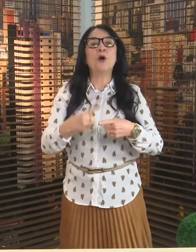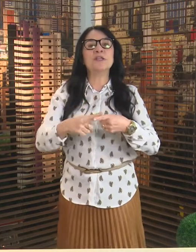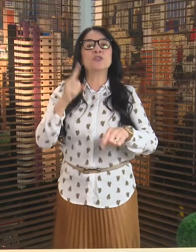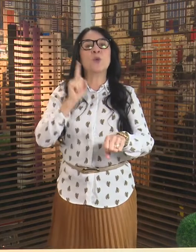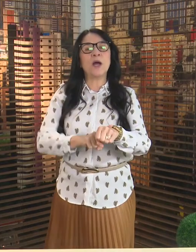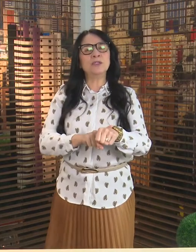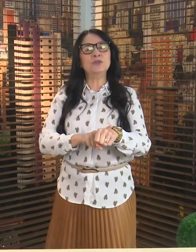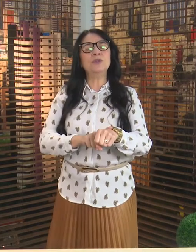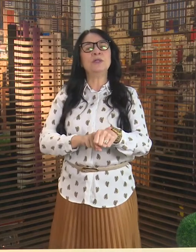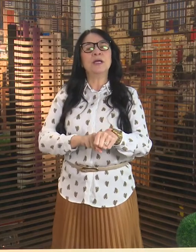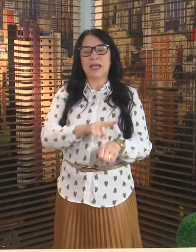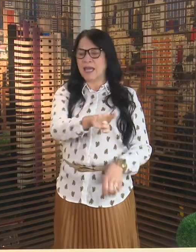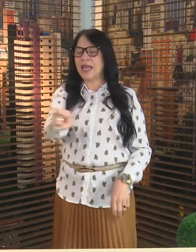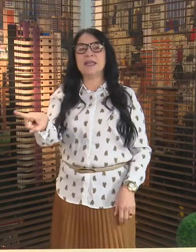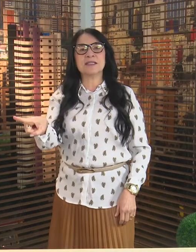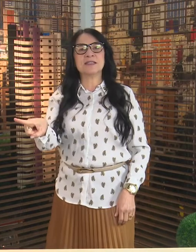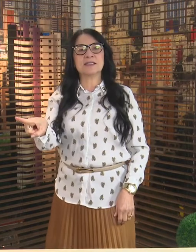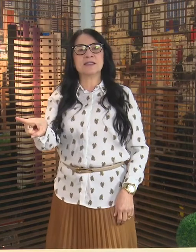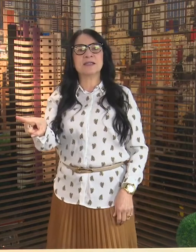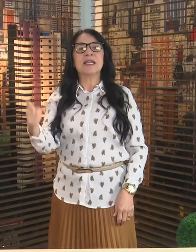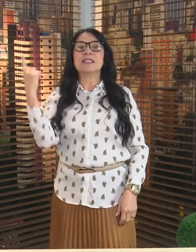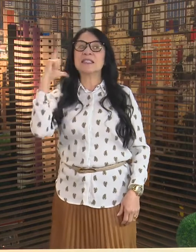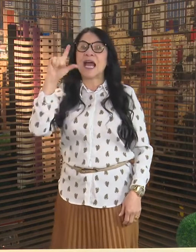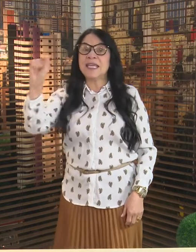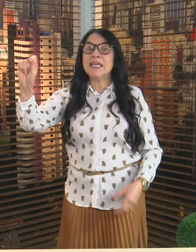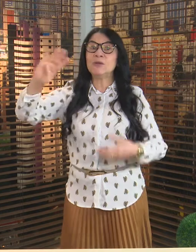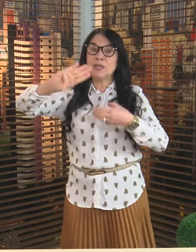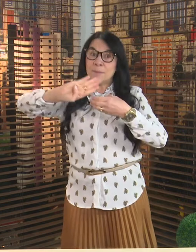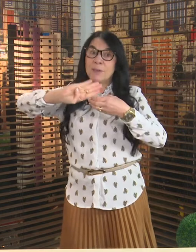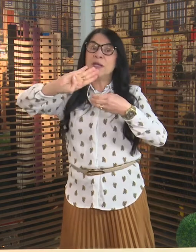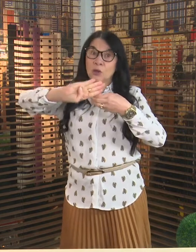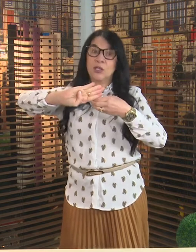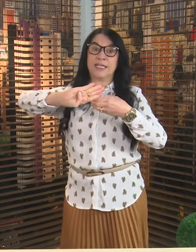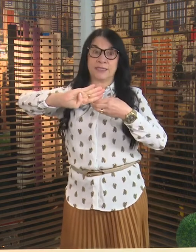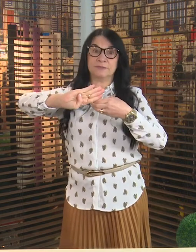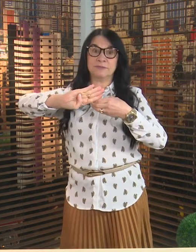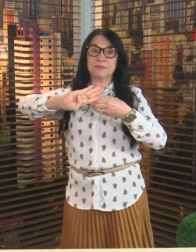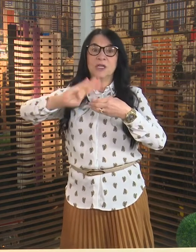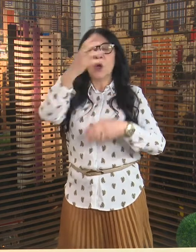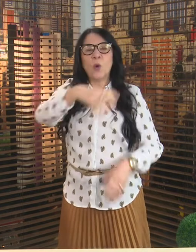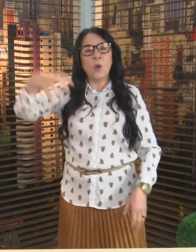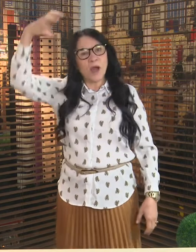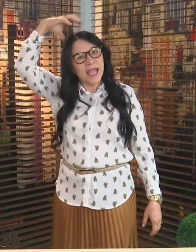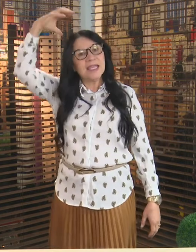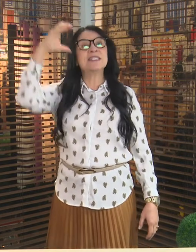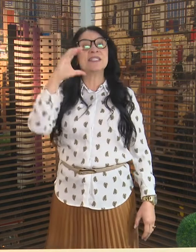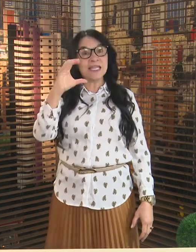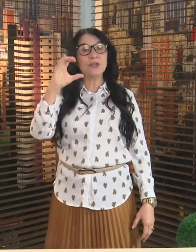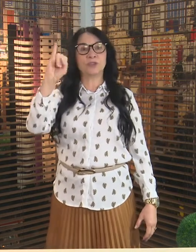Pois quando eles saíram da Babilônia, o rei Ciro